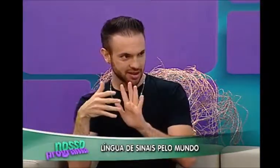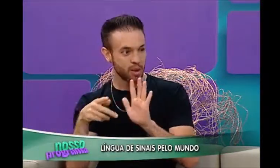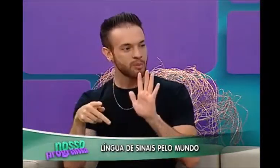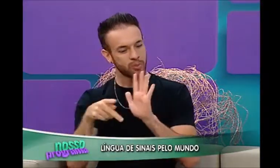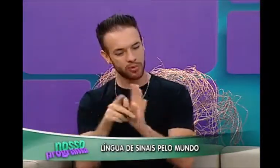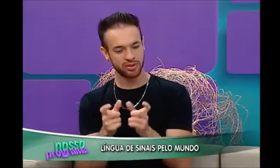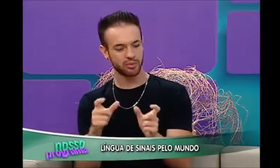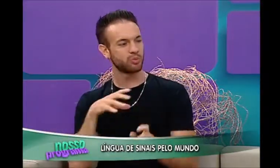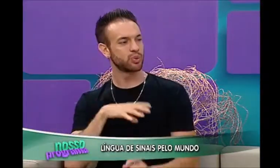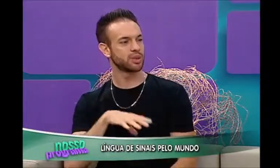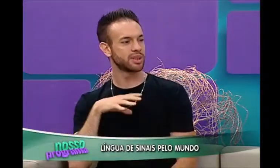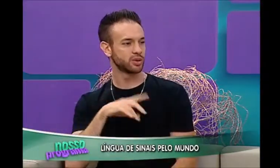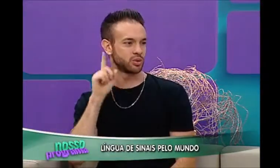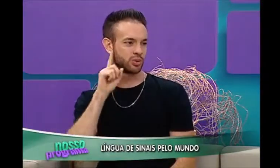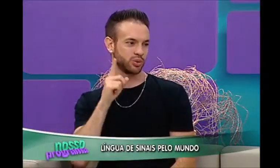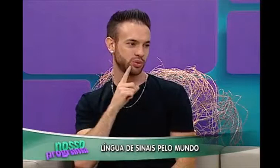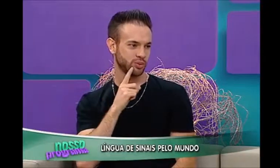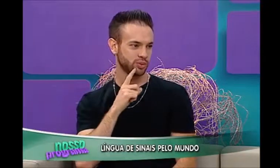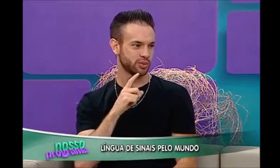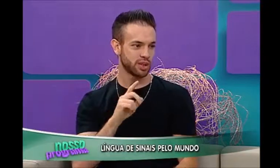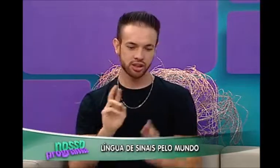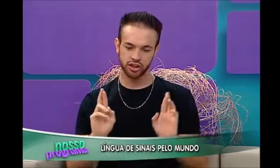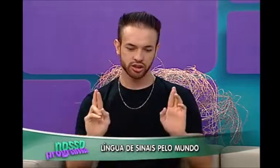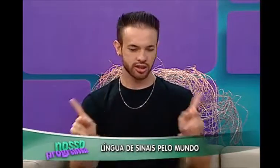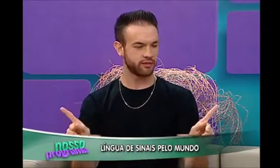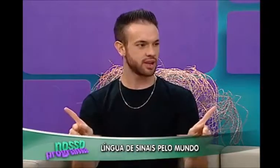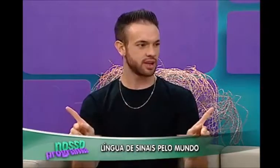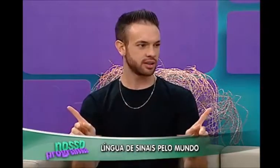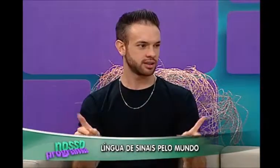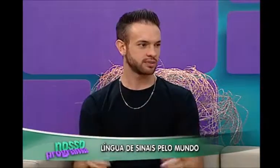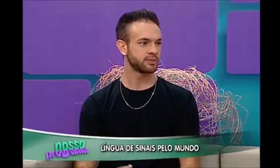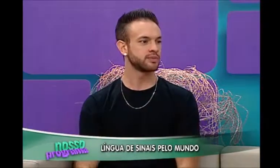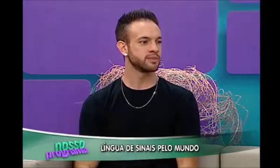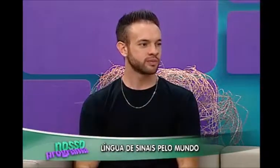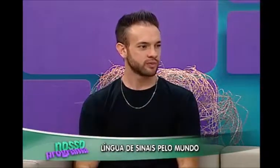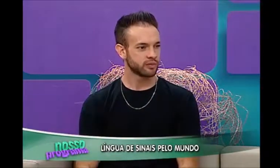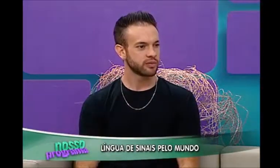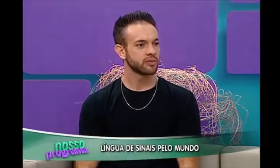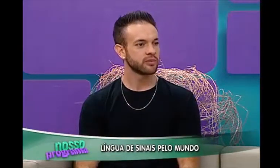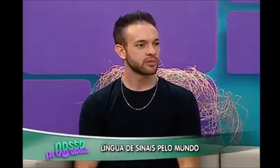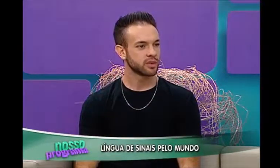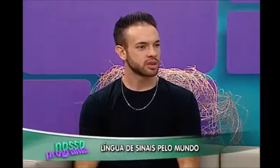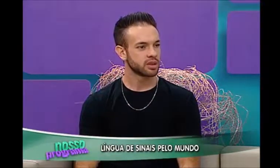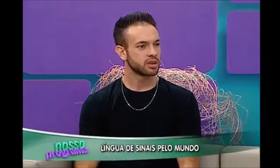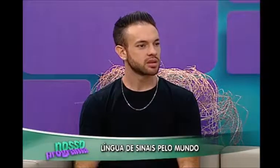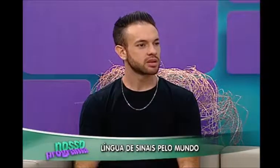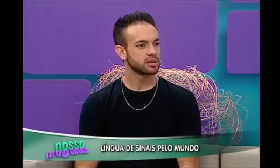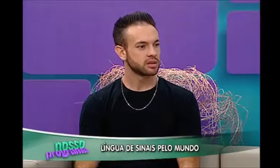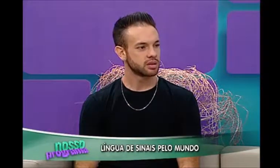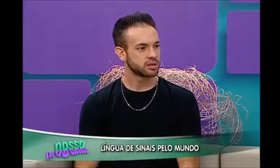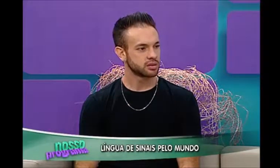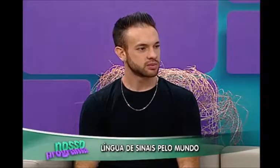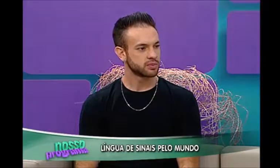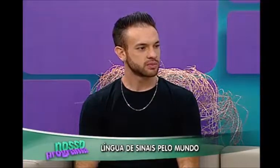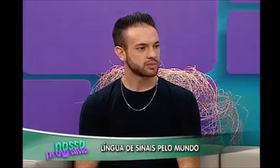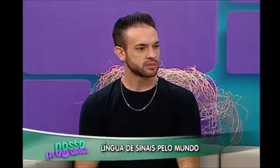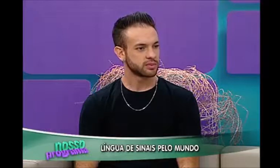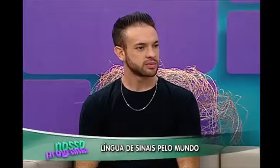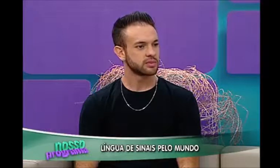Língua é, por exemplo, português, inglês, espanhol e Libras. É diferente. Linguagem é, por exemplo, a linguagem do macaco, sabe? Ah,